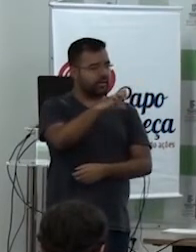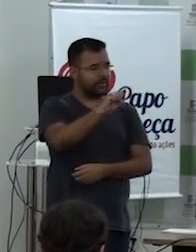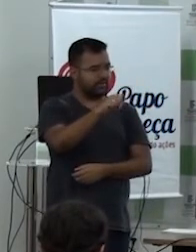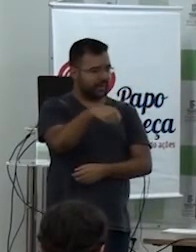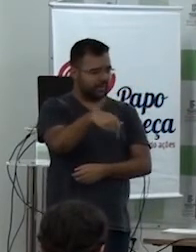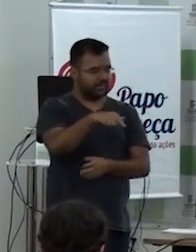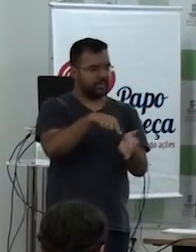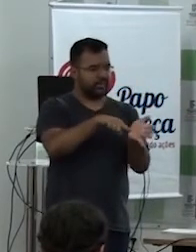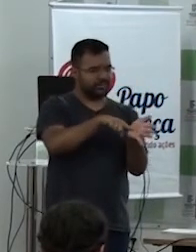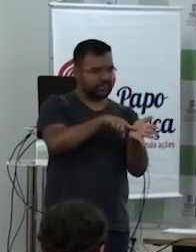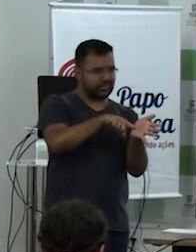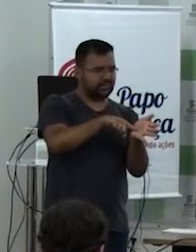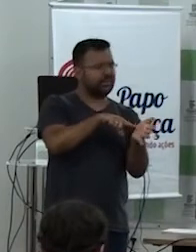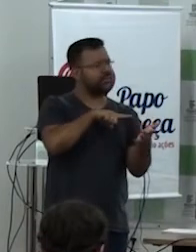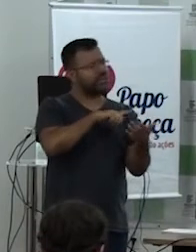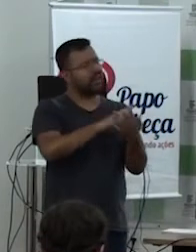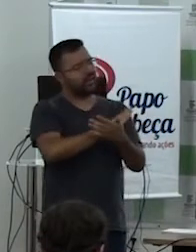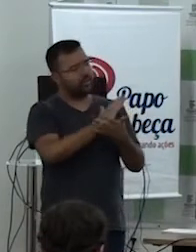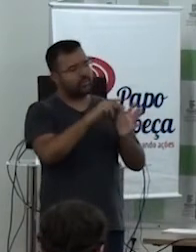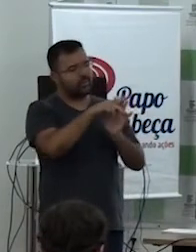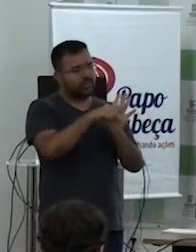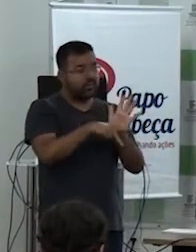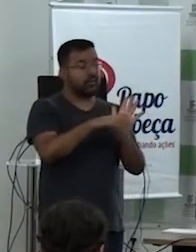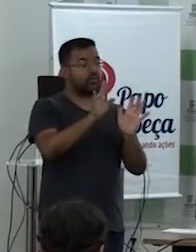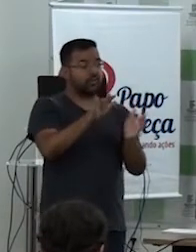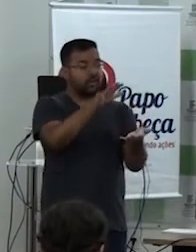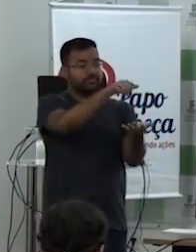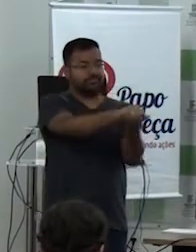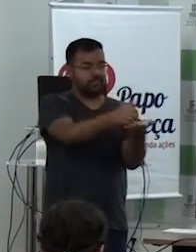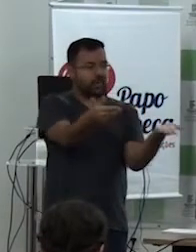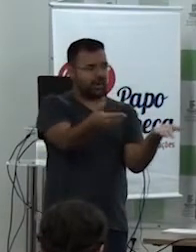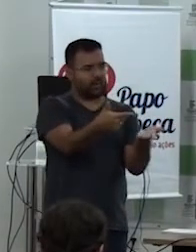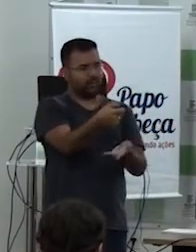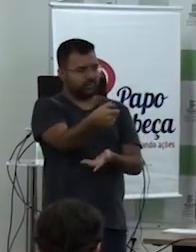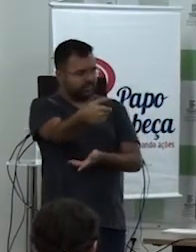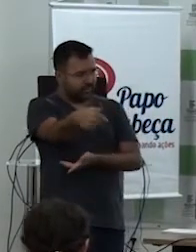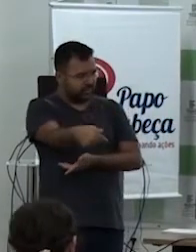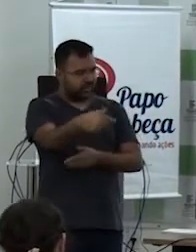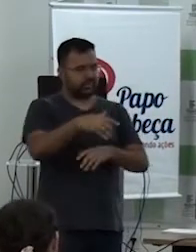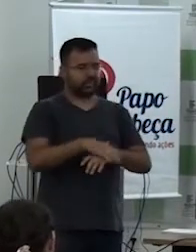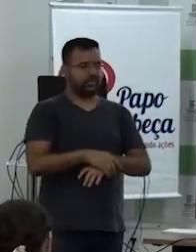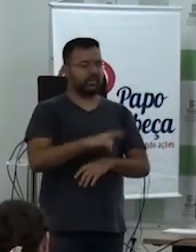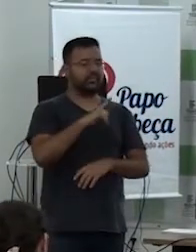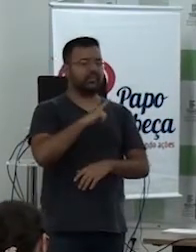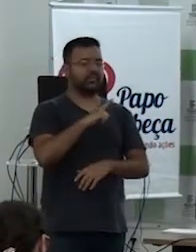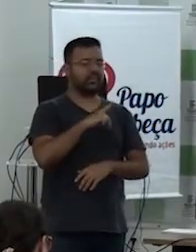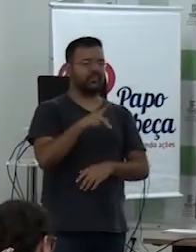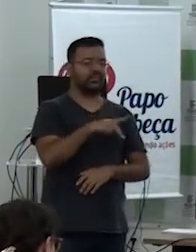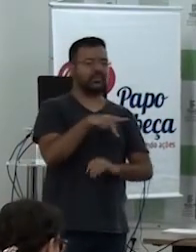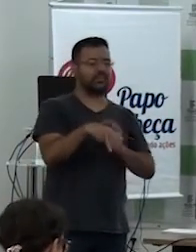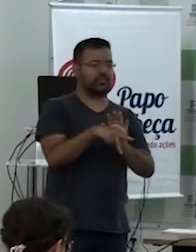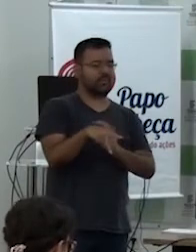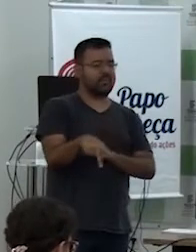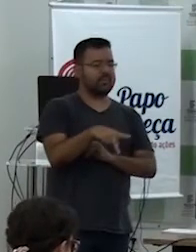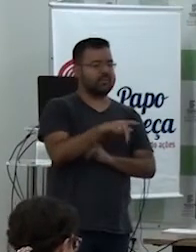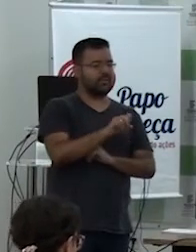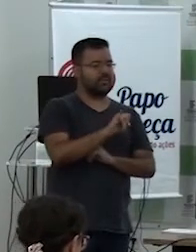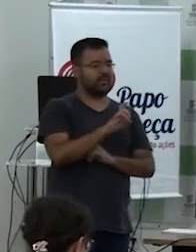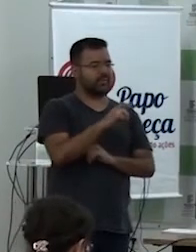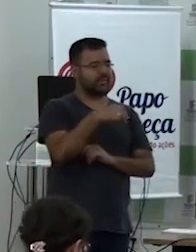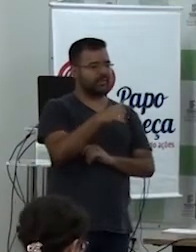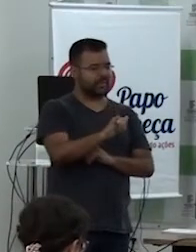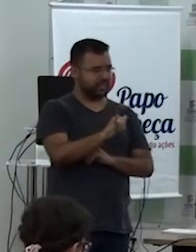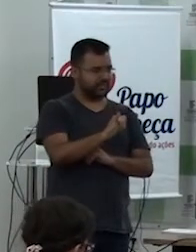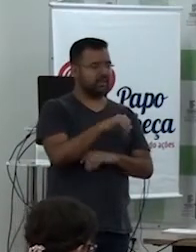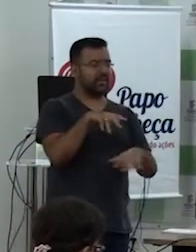da Pesquisa, alguns projetos que foram cadastrados nesse ano, 2017. Temos aí o projeto do professor Sidney, Informação